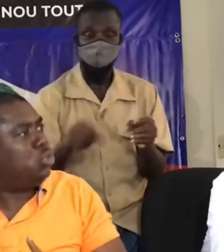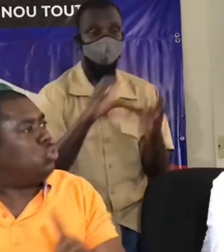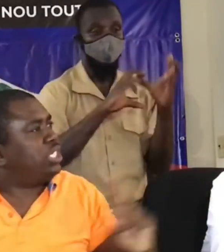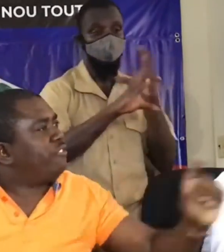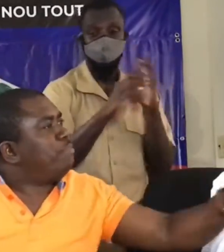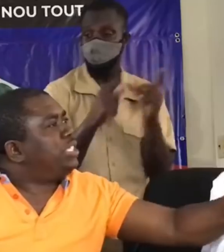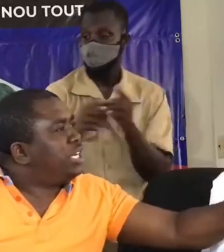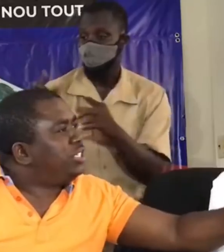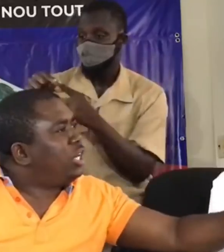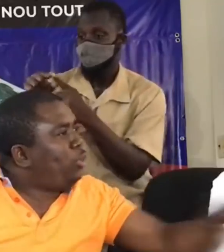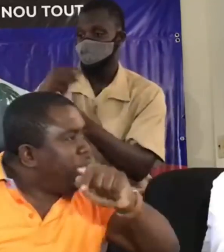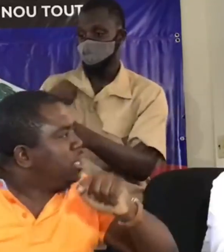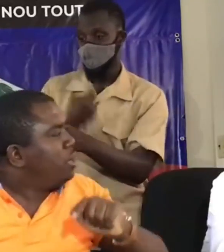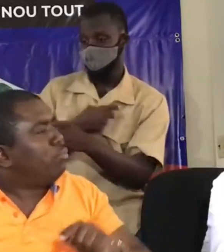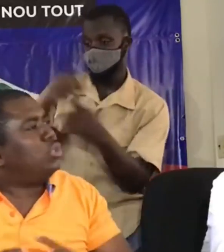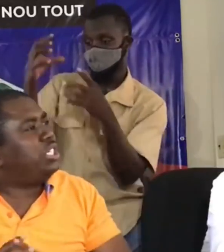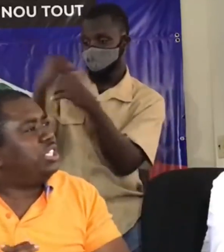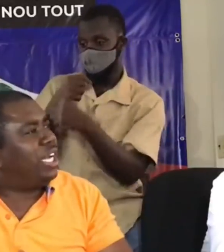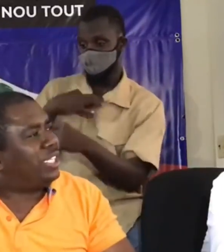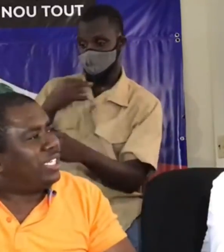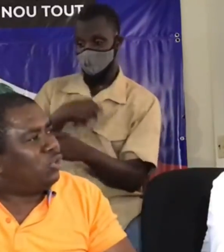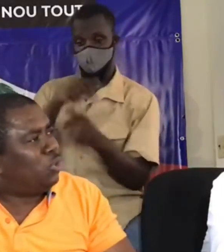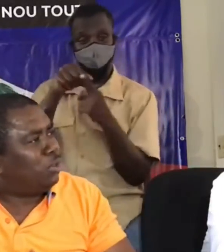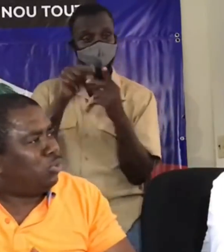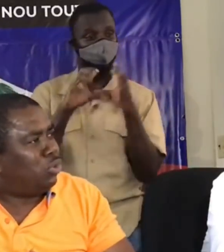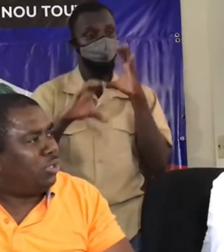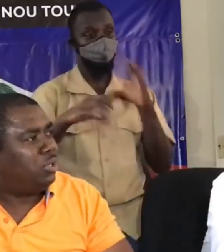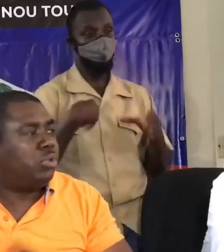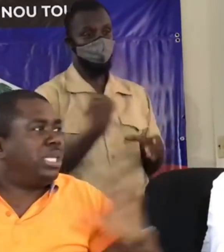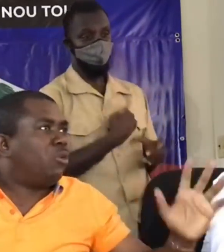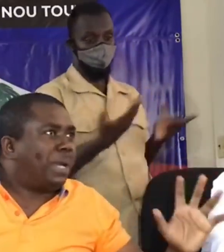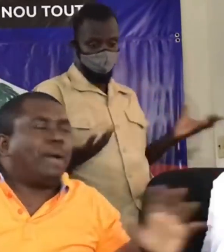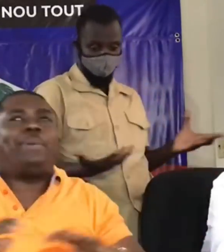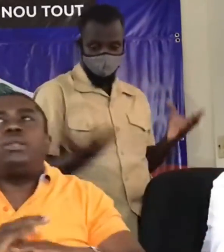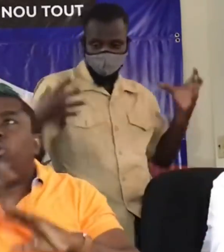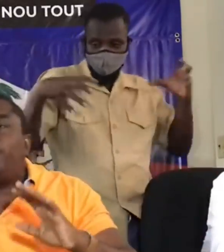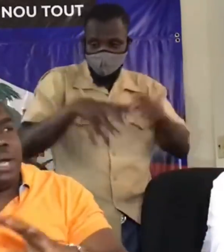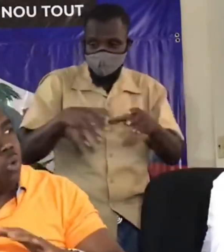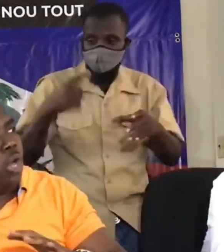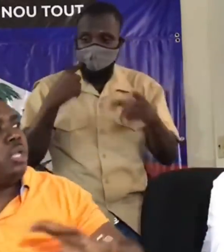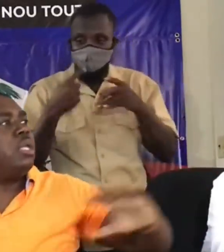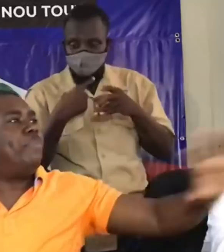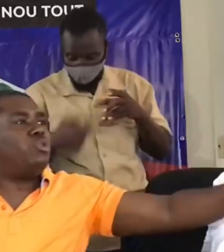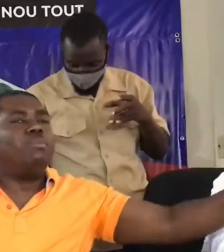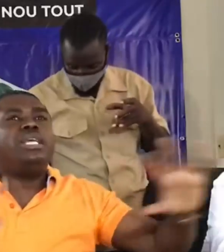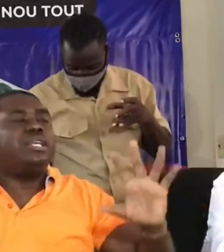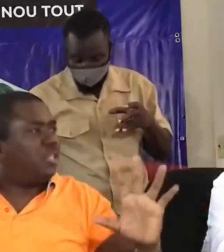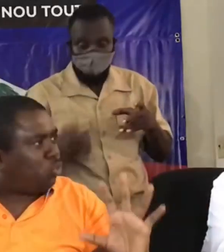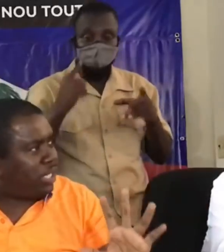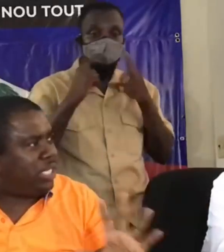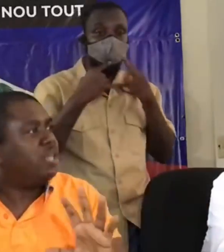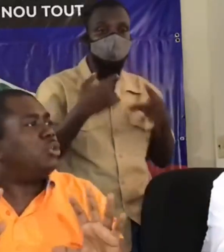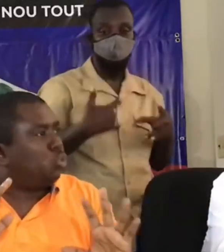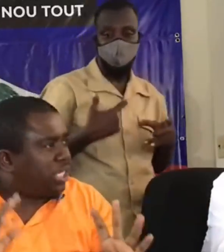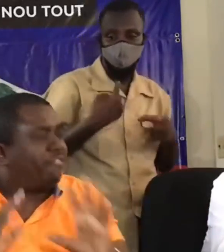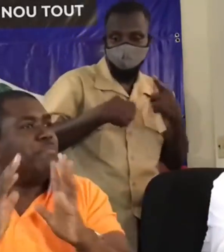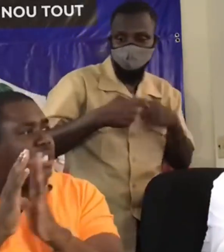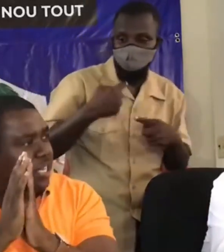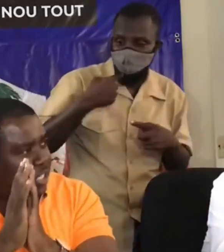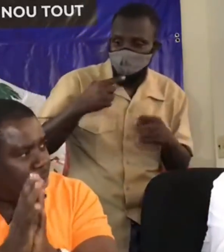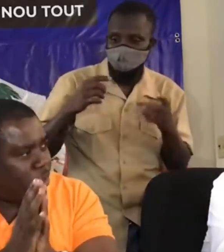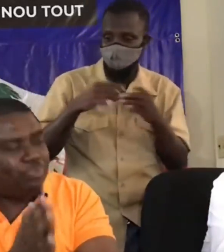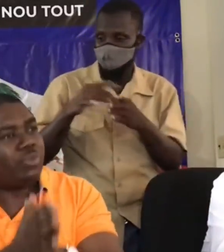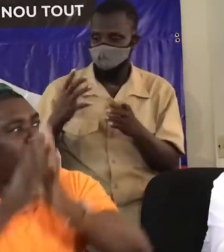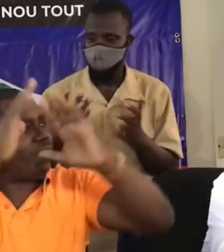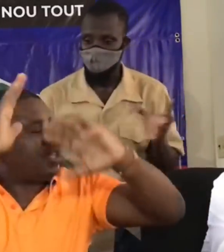juge Joseph Messène Jean-Louis pour diriger la transition de rupture. Je dis à nous pas capable de parler l'autre parole et puis nous oublions de choisir Joseph